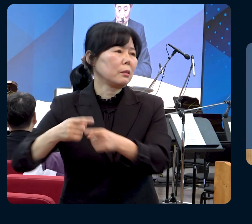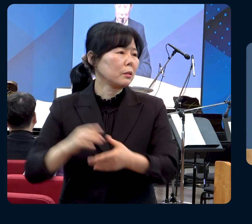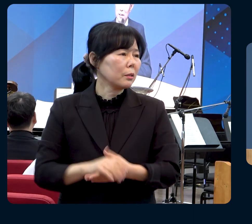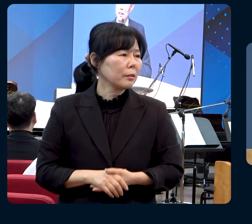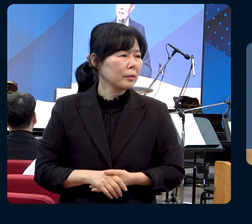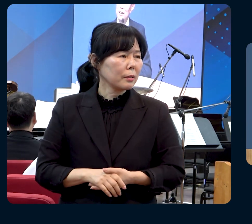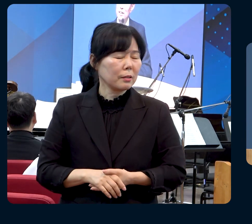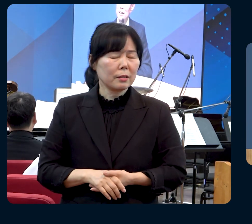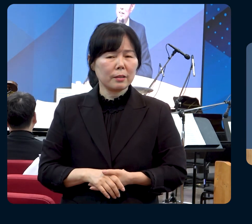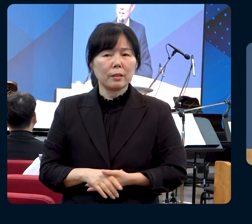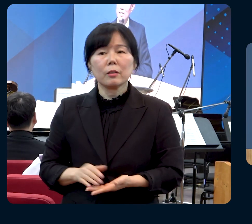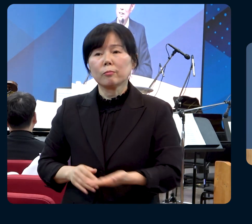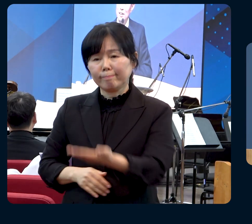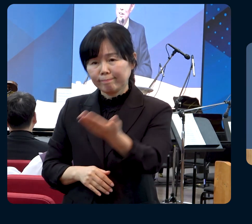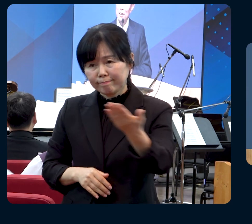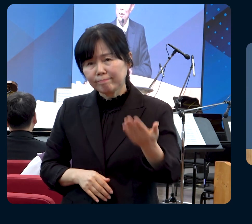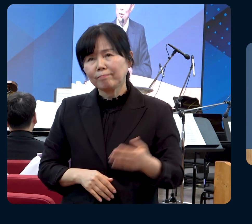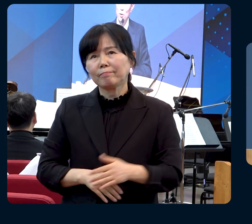우리는